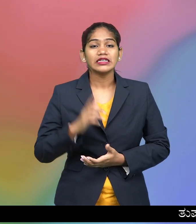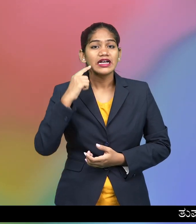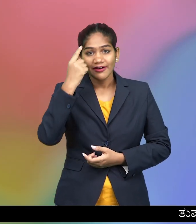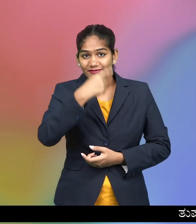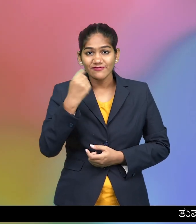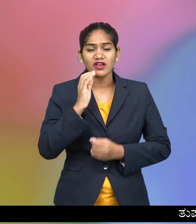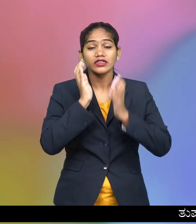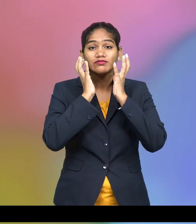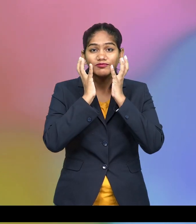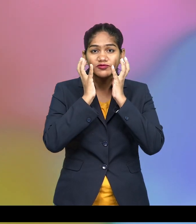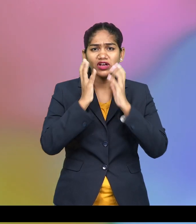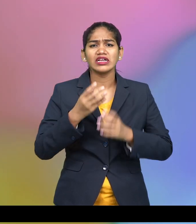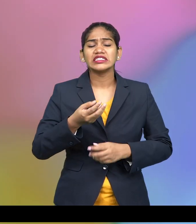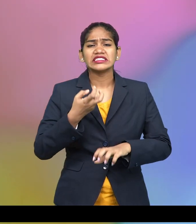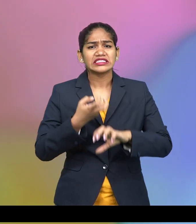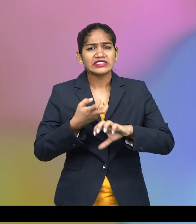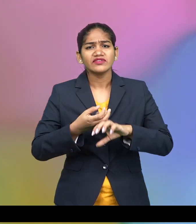ತಪ್ಪುಳಿನಂತಿರುವ ಮುಖ, ತಿನ್ನಲು ತೊಂದರೆ,